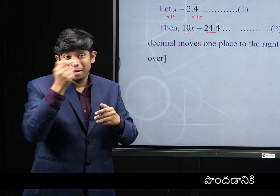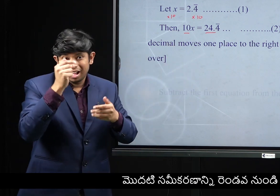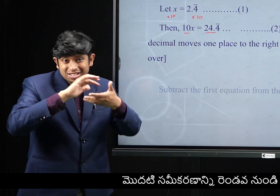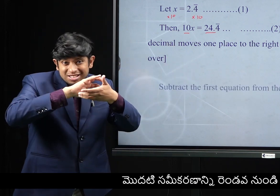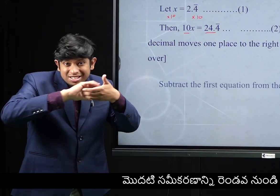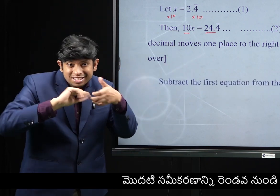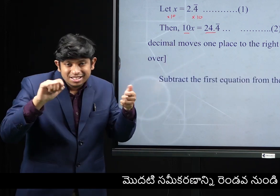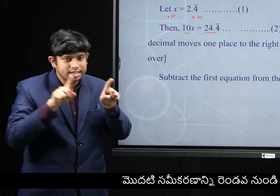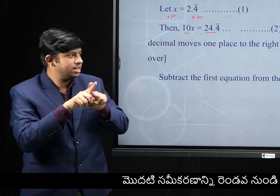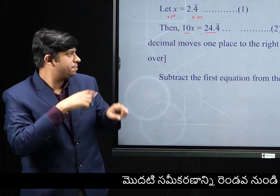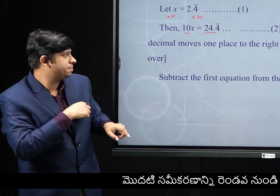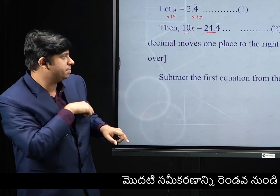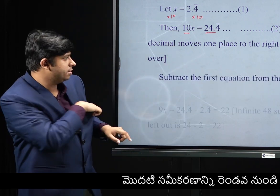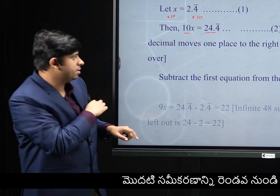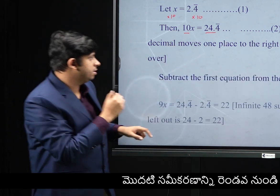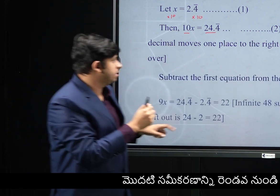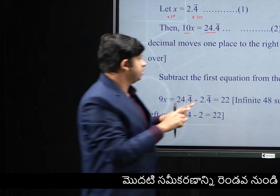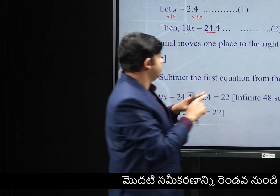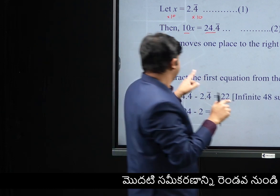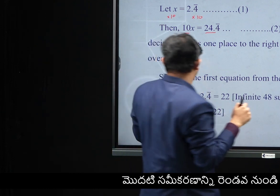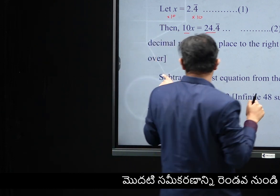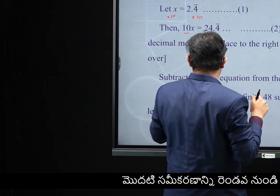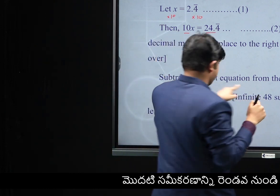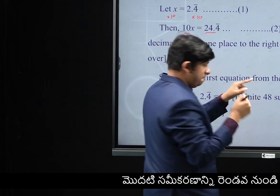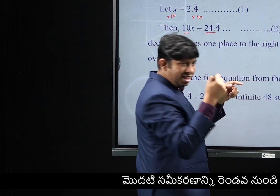పొందటానికి మొదటి సమీకరణాన్ని 2 నుండి తీసేయండి.